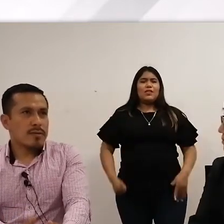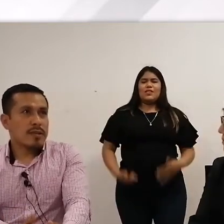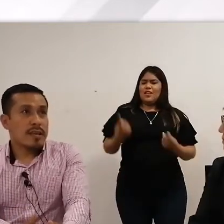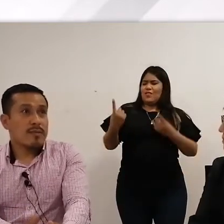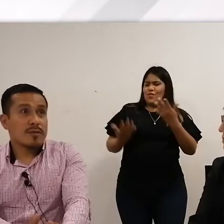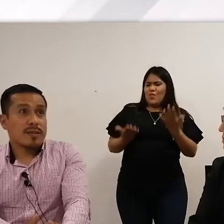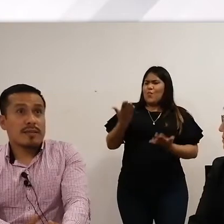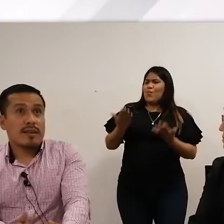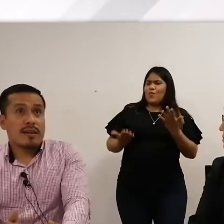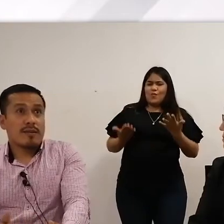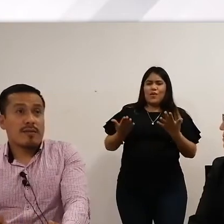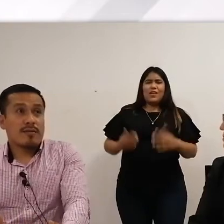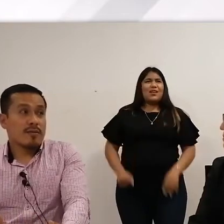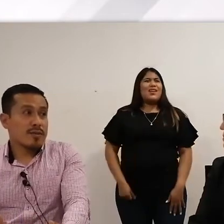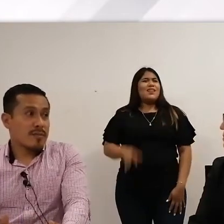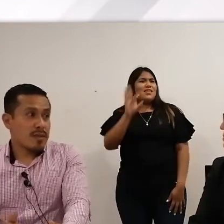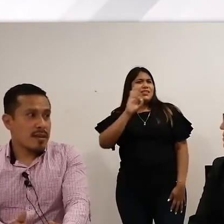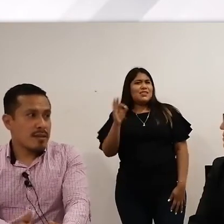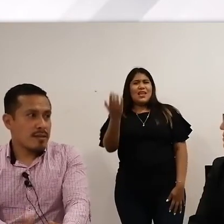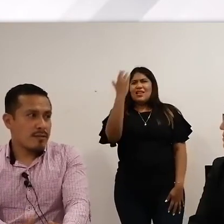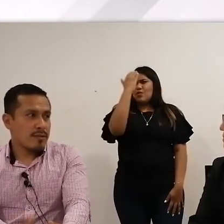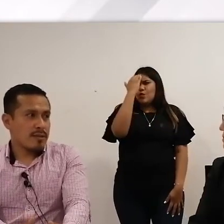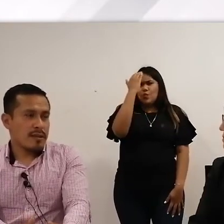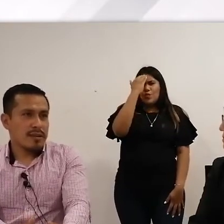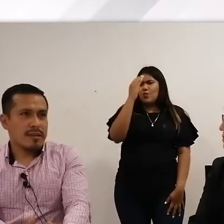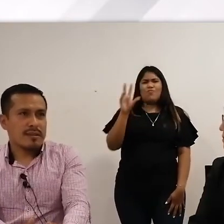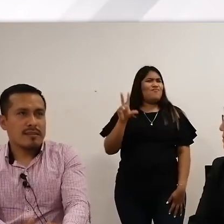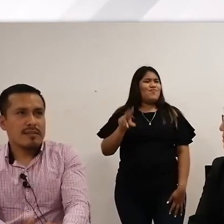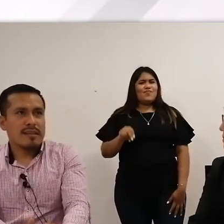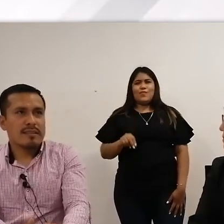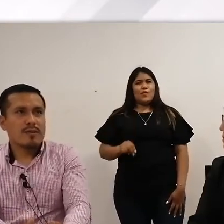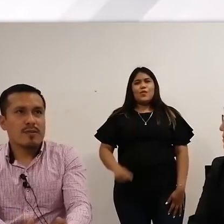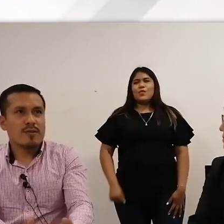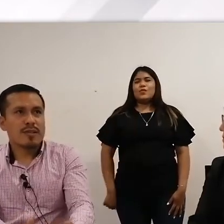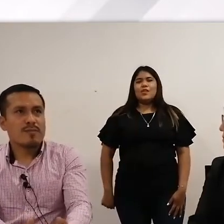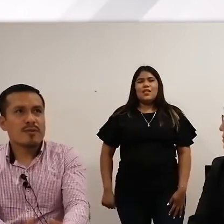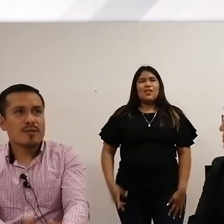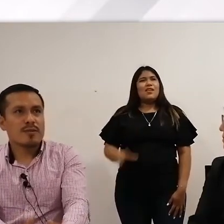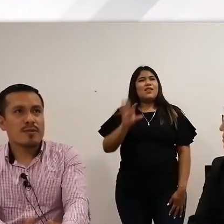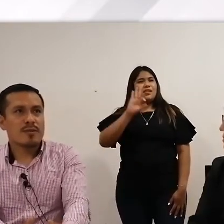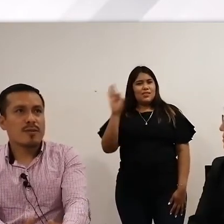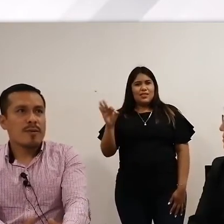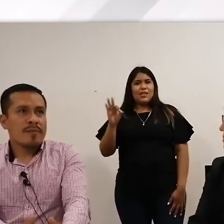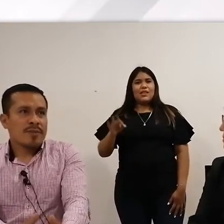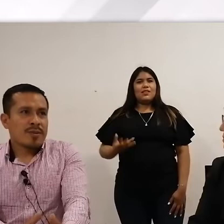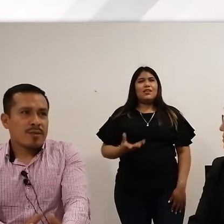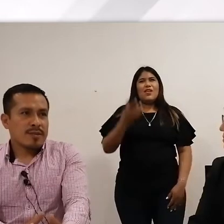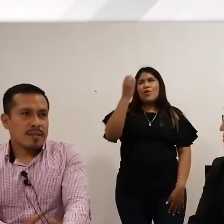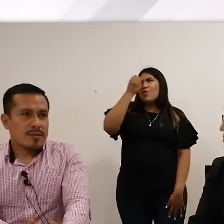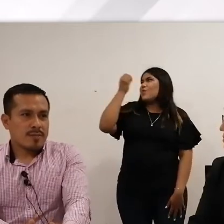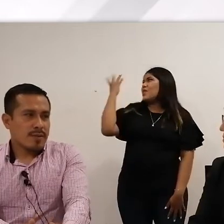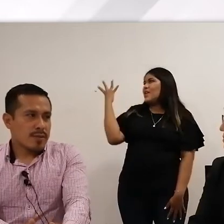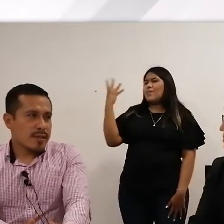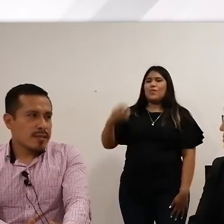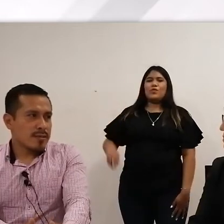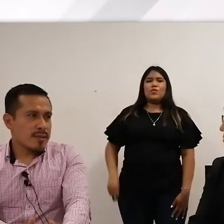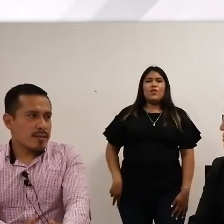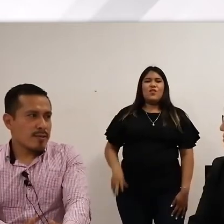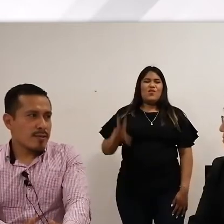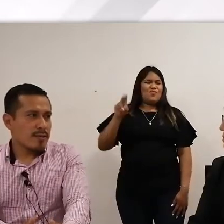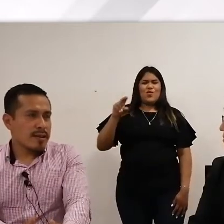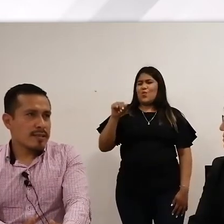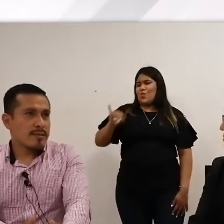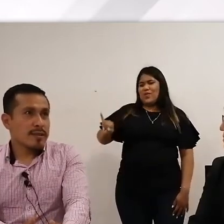¿no? No tenemos este conocimiento y desconocemos todos estos